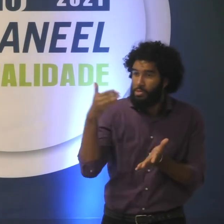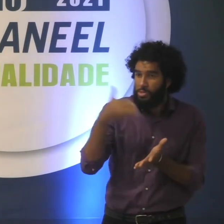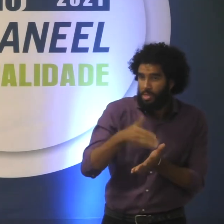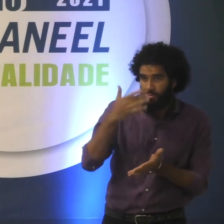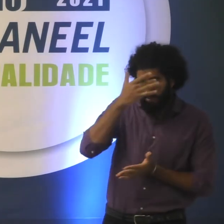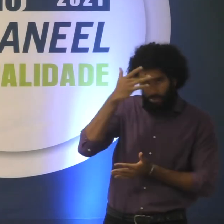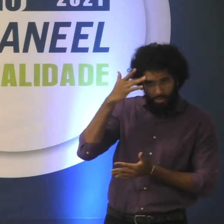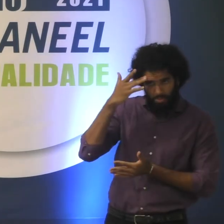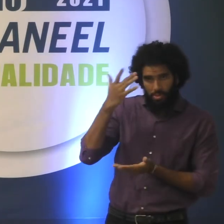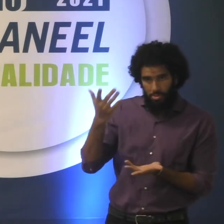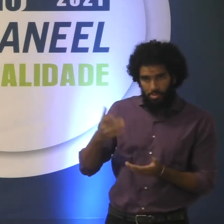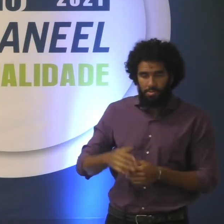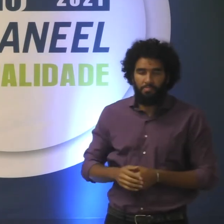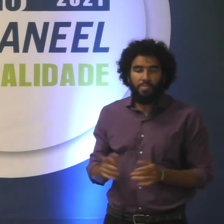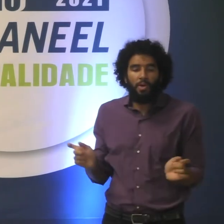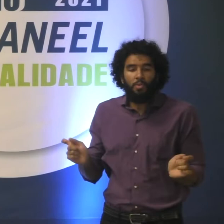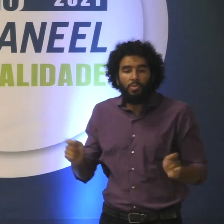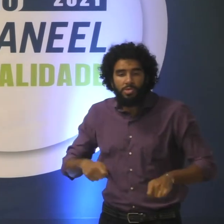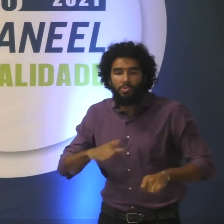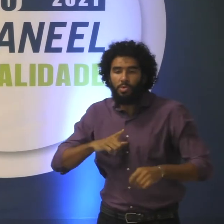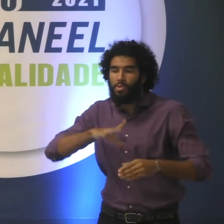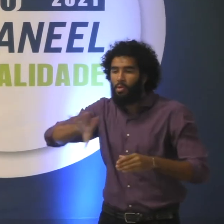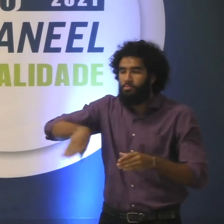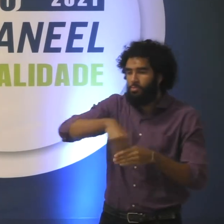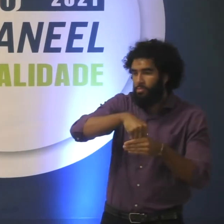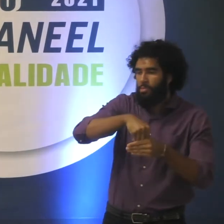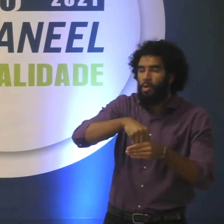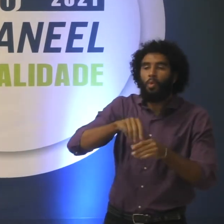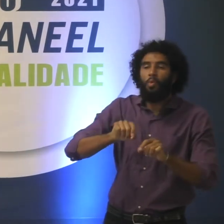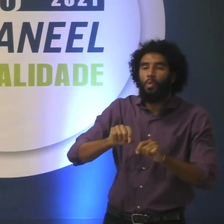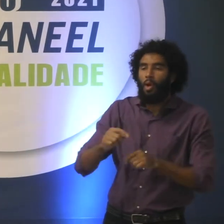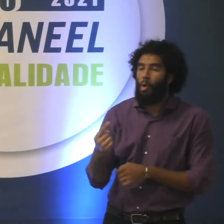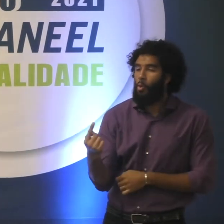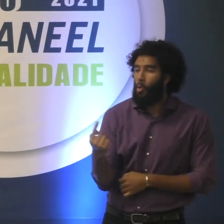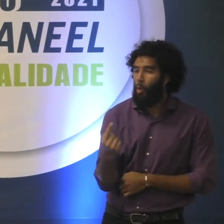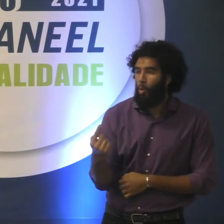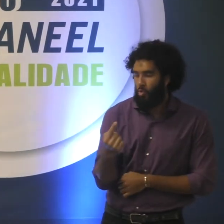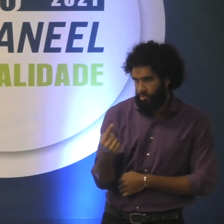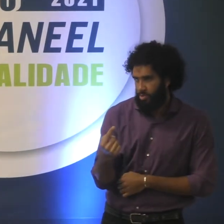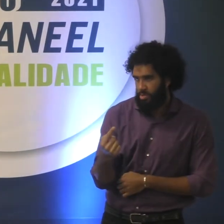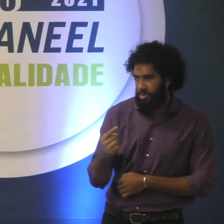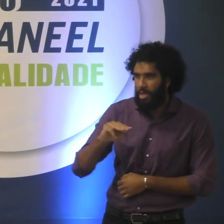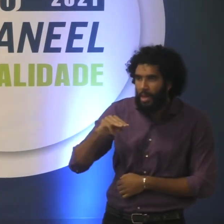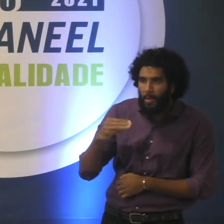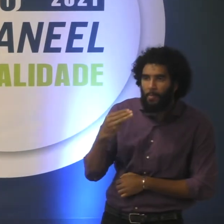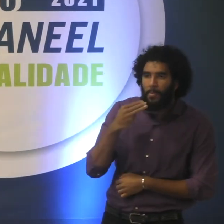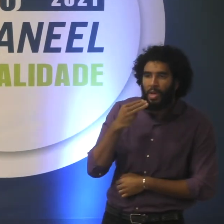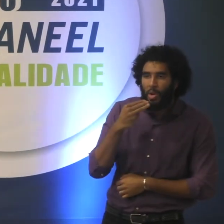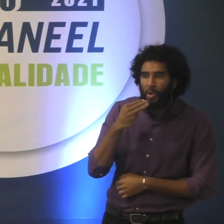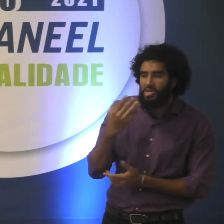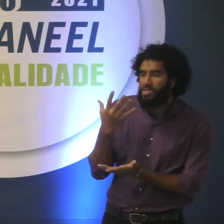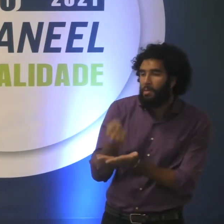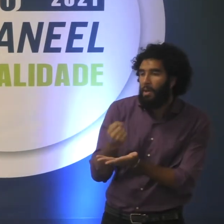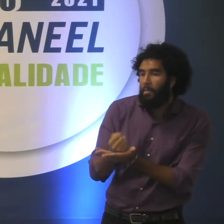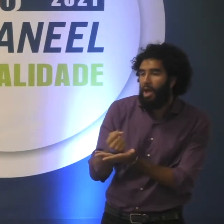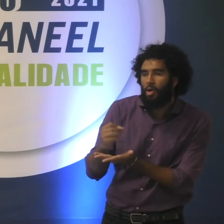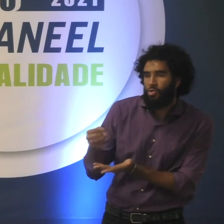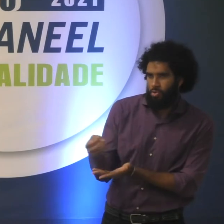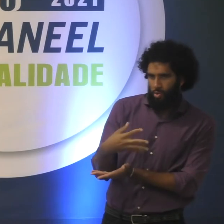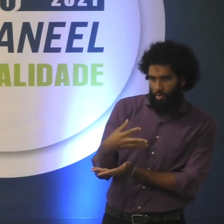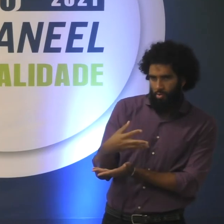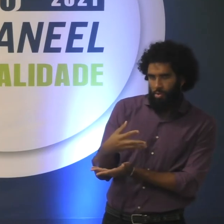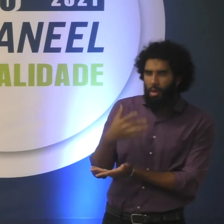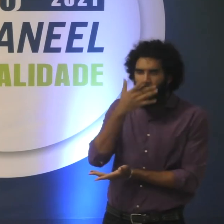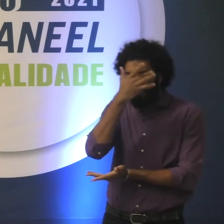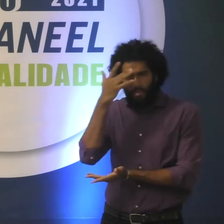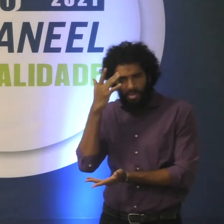né, que permitiu uma inclusão de mais de 11 milhões de novos beneficiários, entre consumidores da